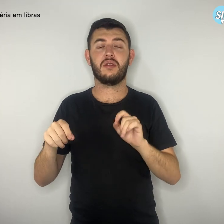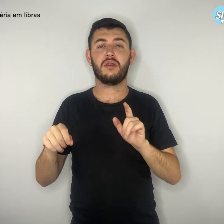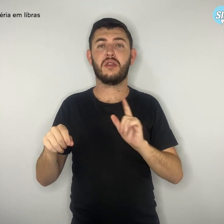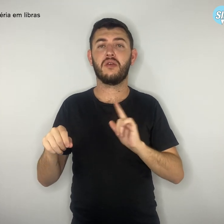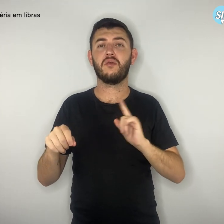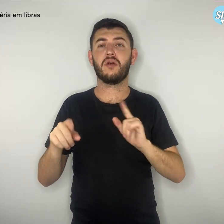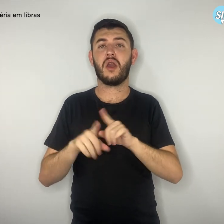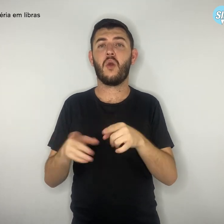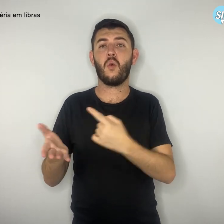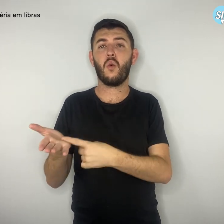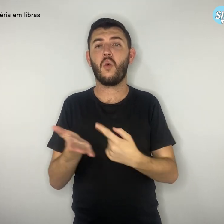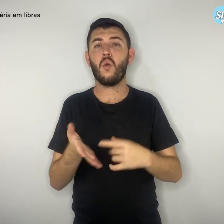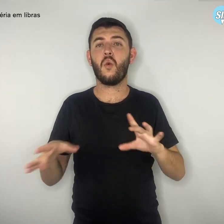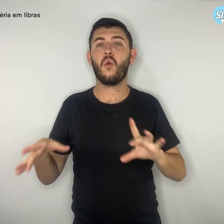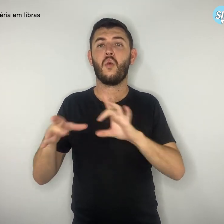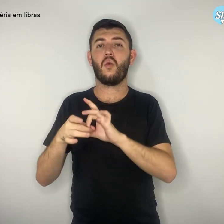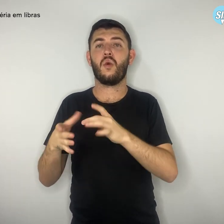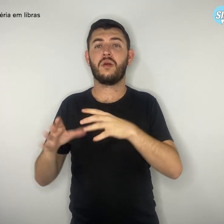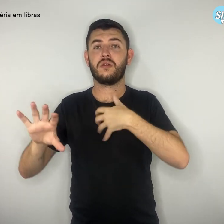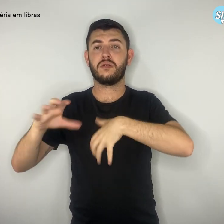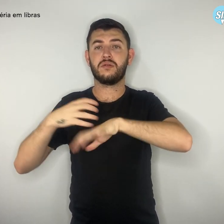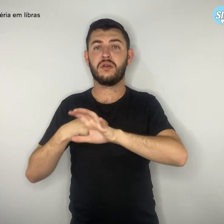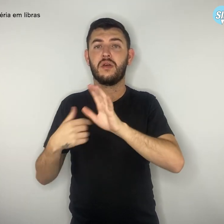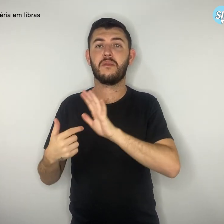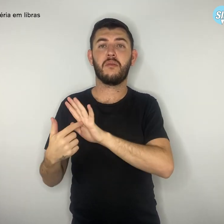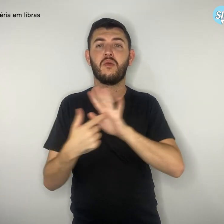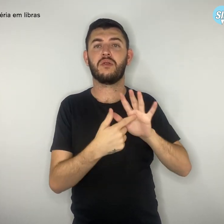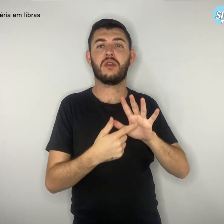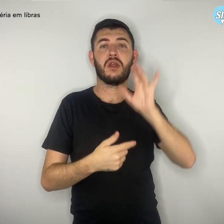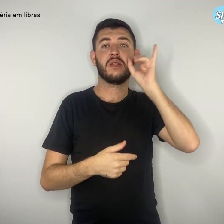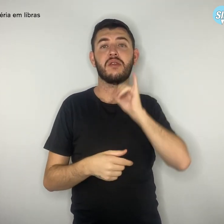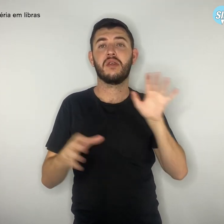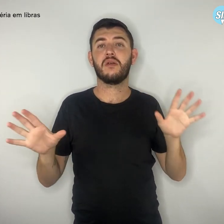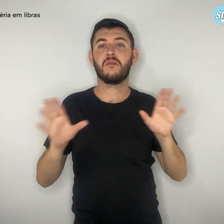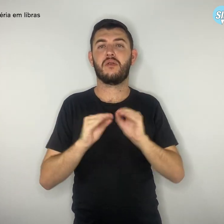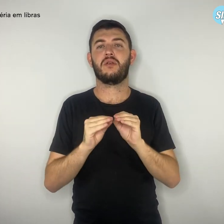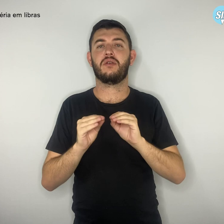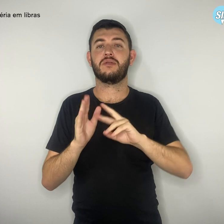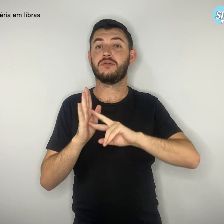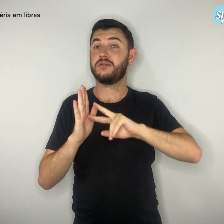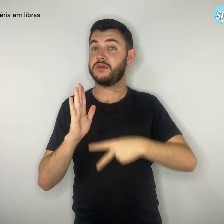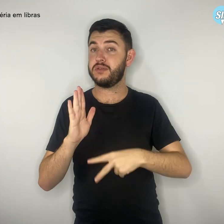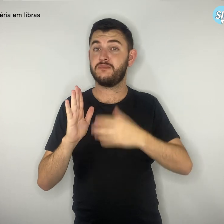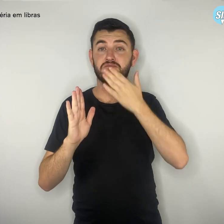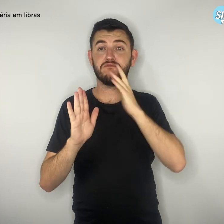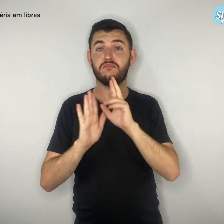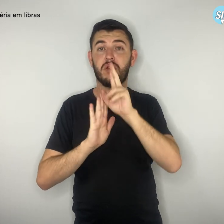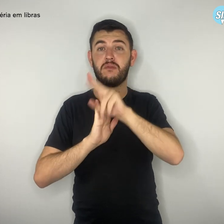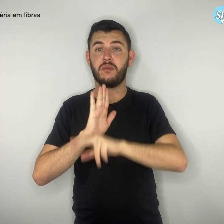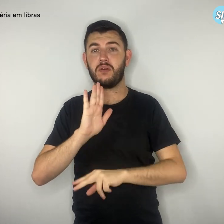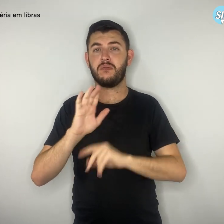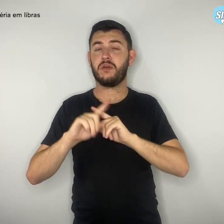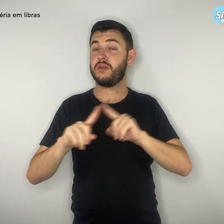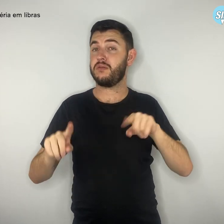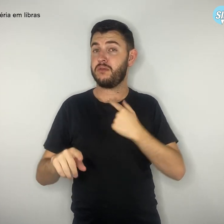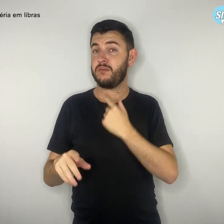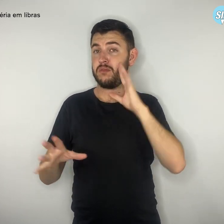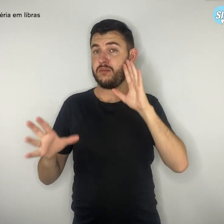a empatia intraclasses, exemplificadas nos sindicatos. Nos sindicatos